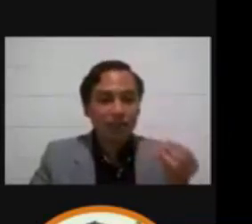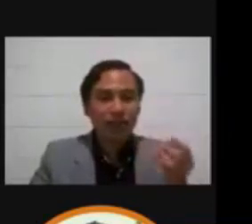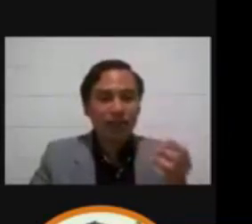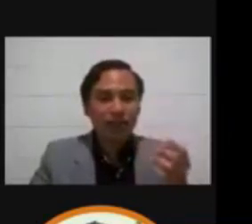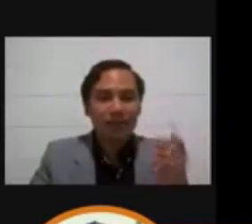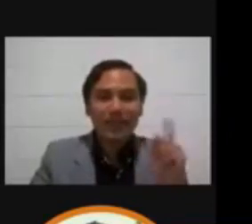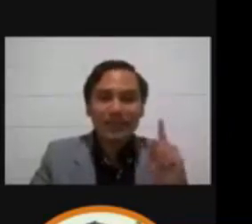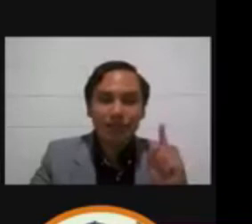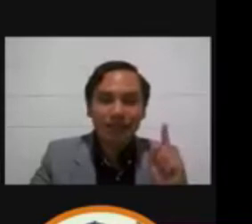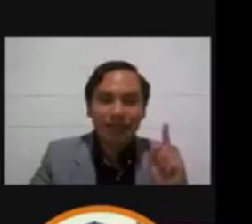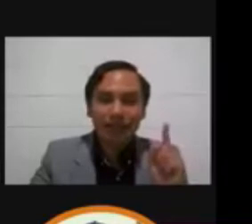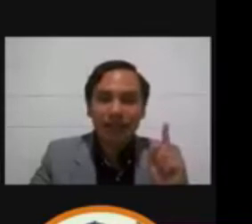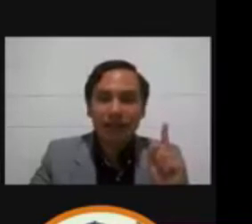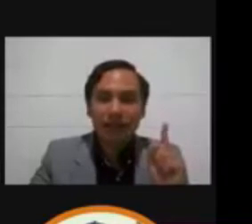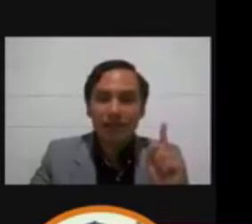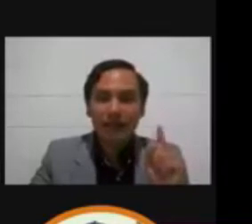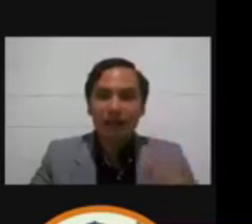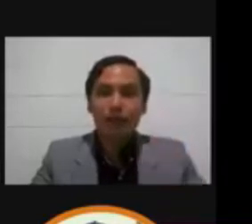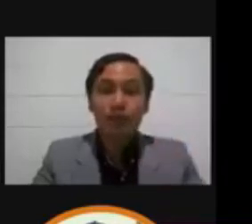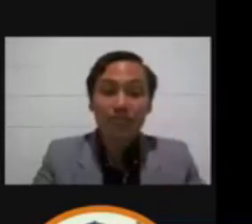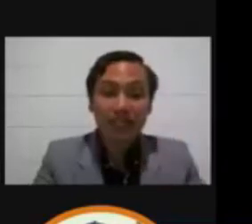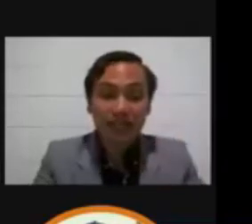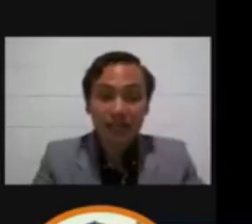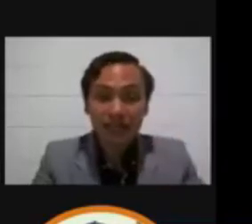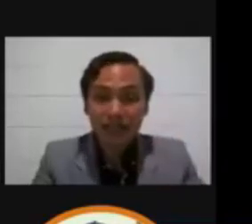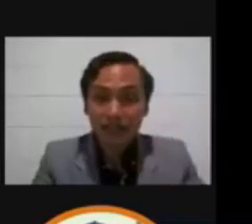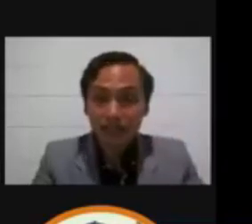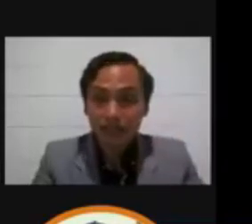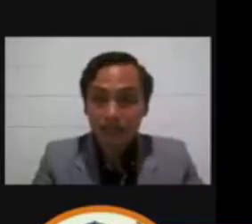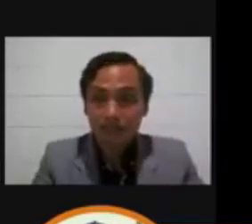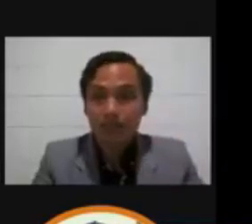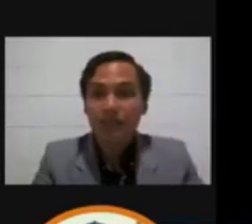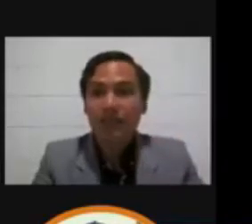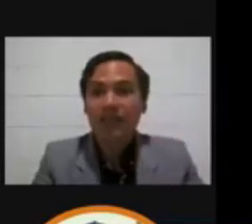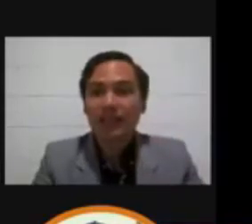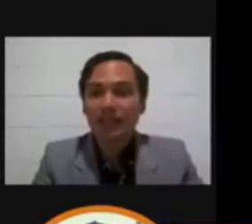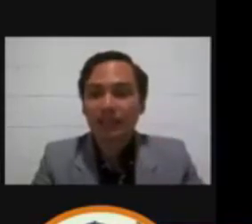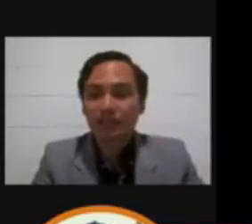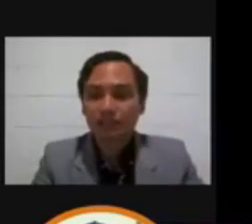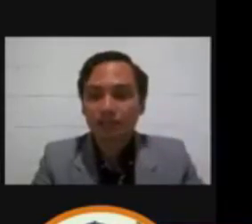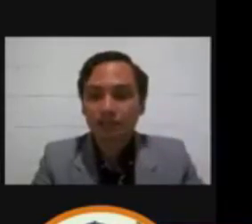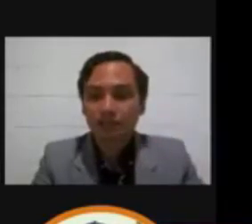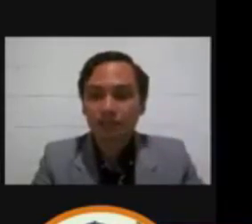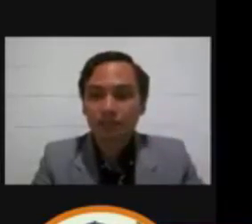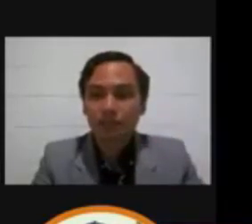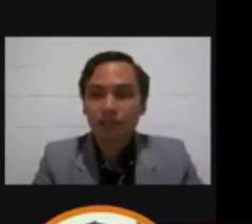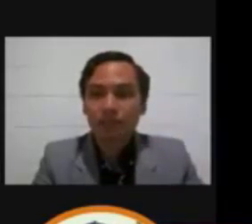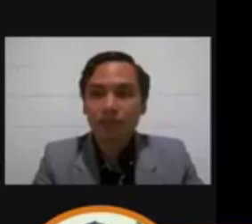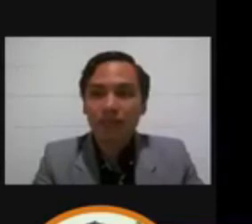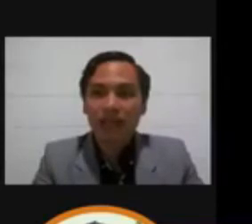poder haber hecho una rampa. Eso hubiera cambiado considerablemente